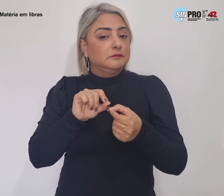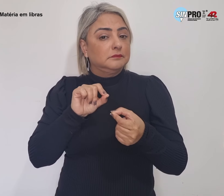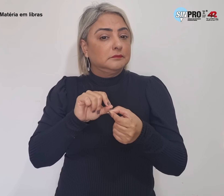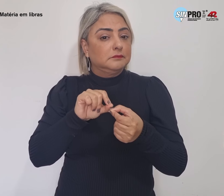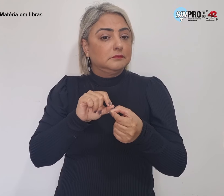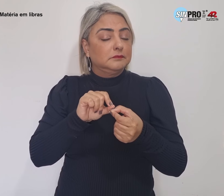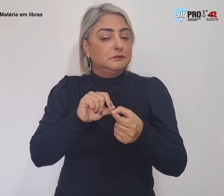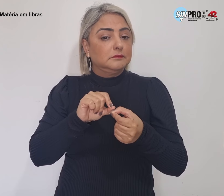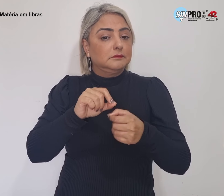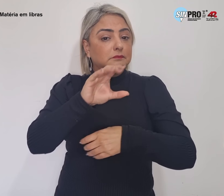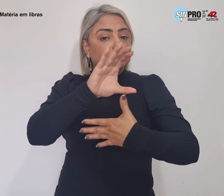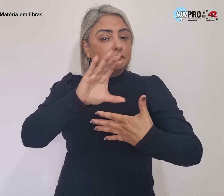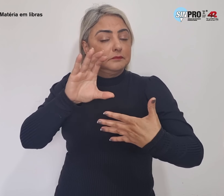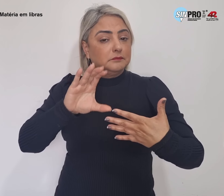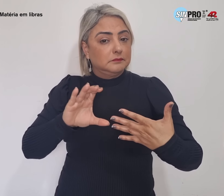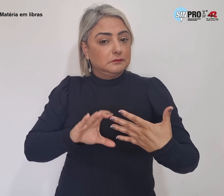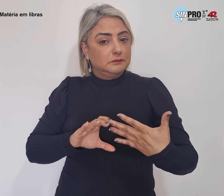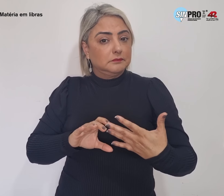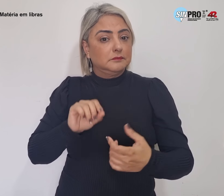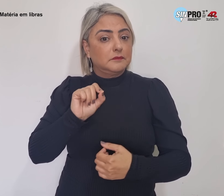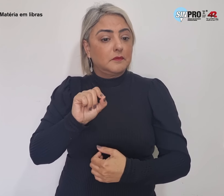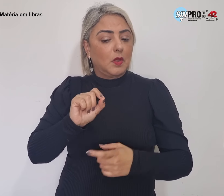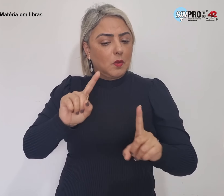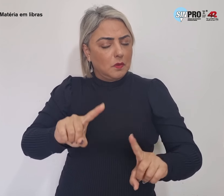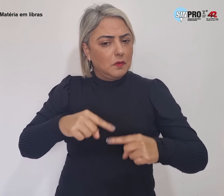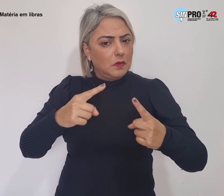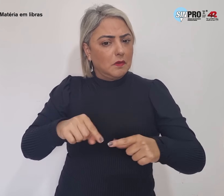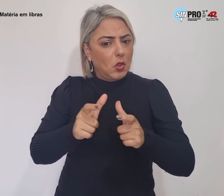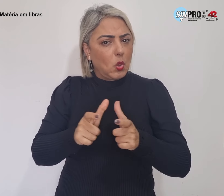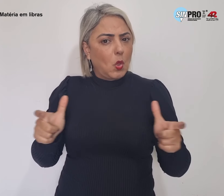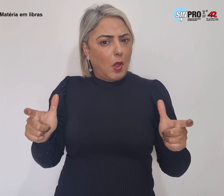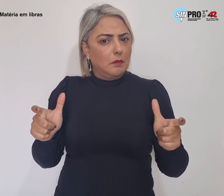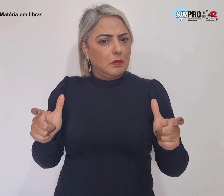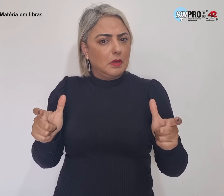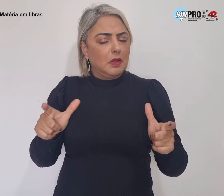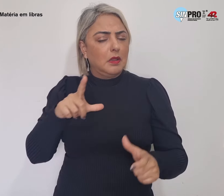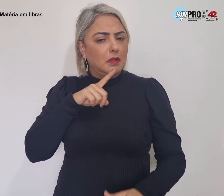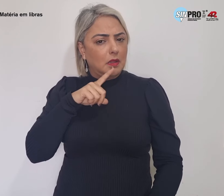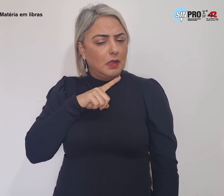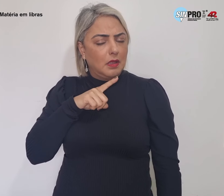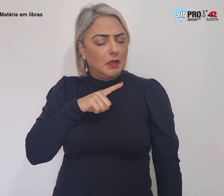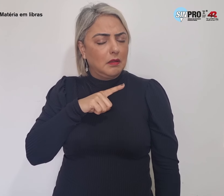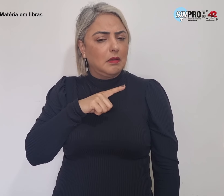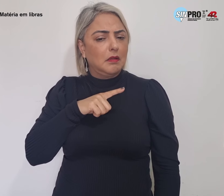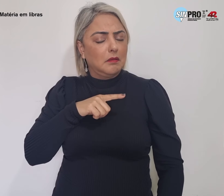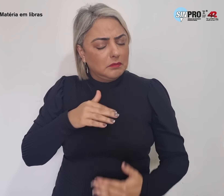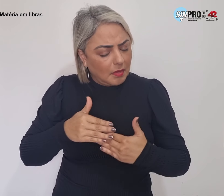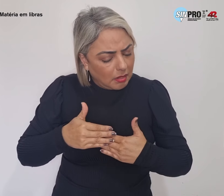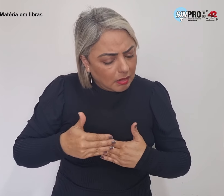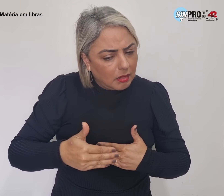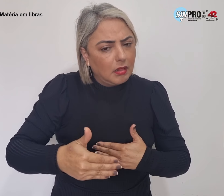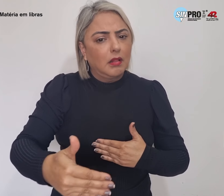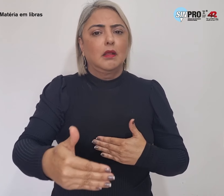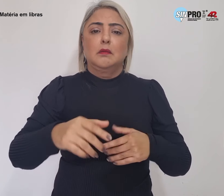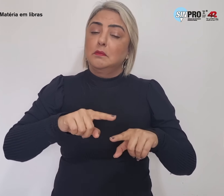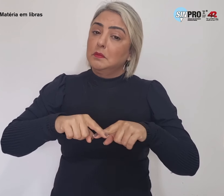categoria. Os desafios são grandes, temos muito pela frente e por isso há a